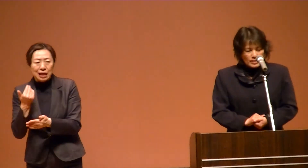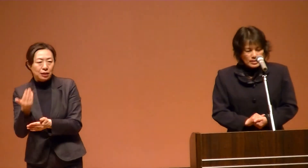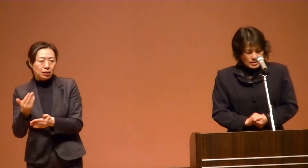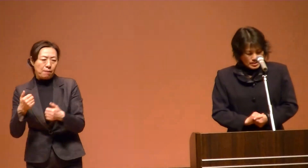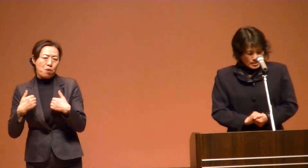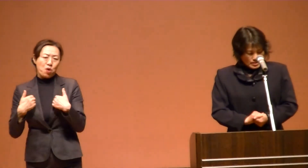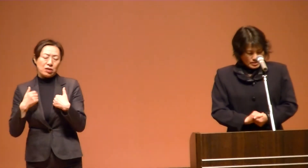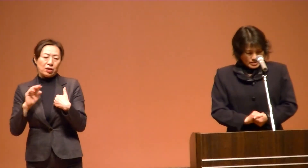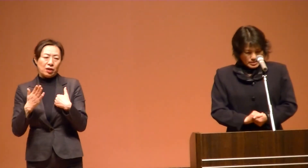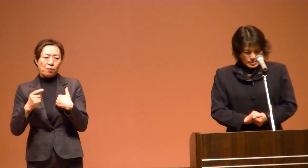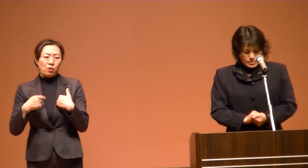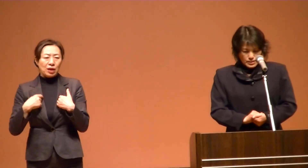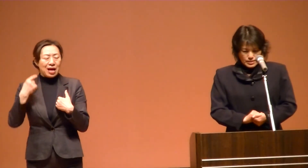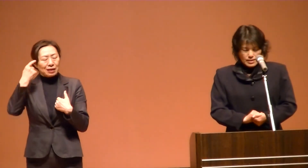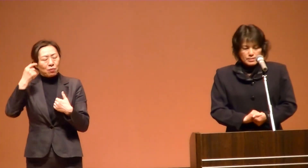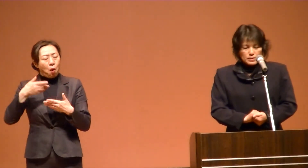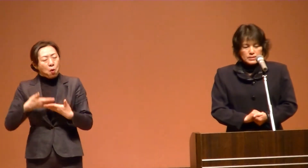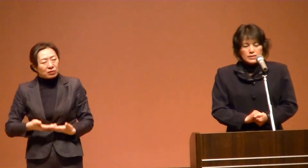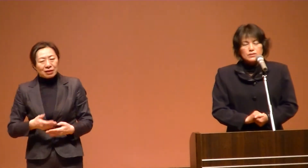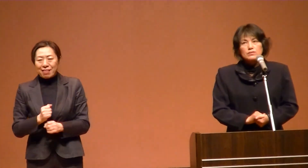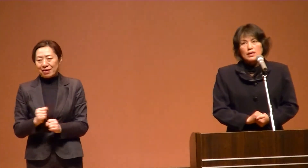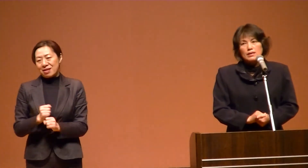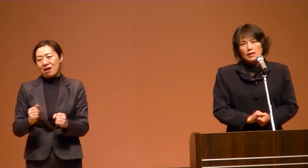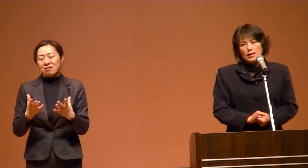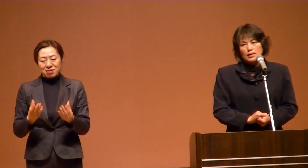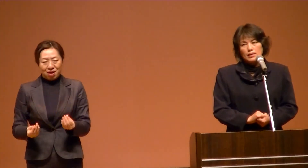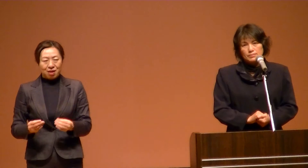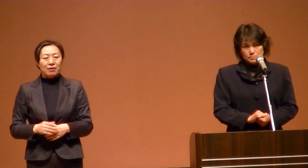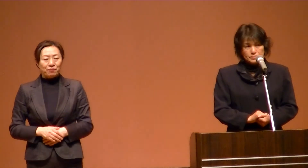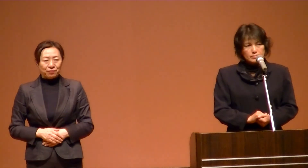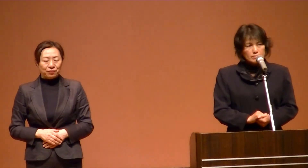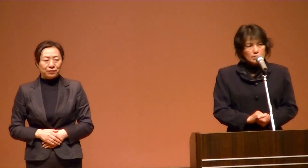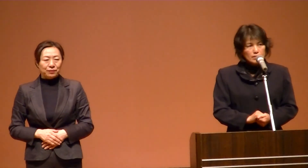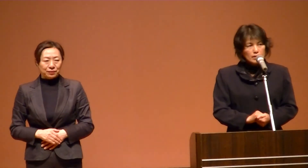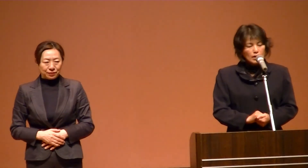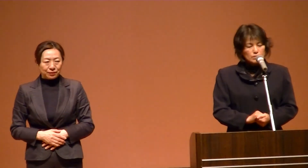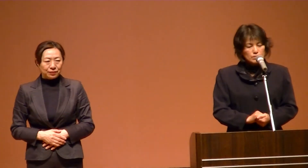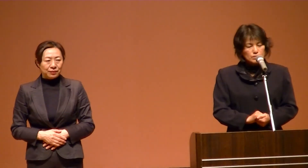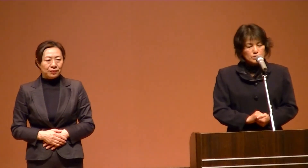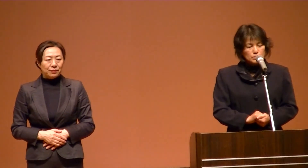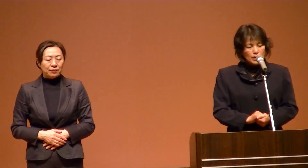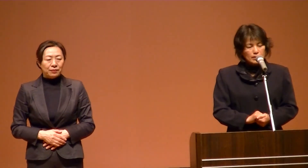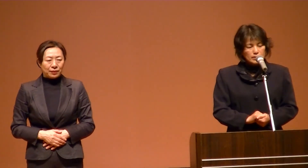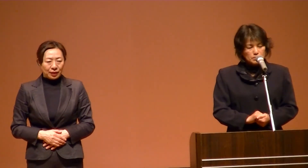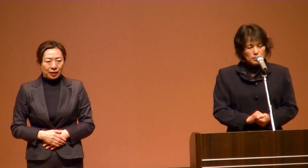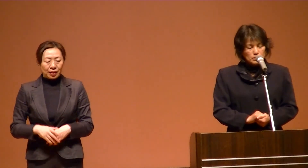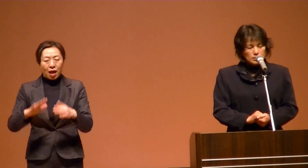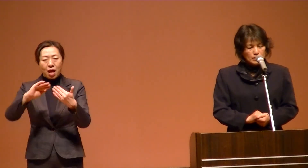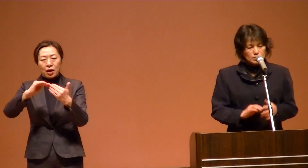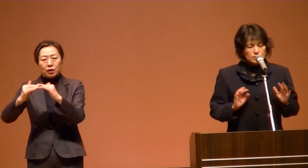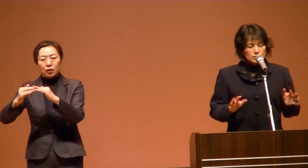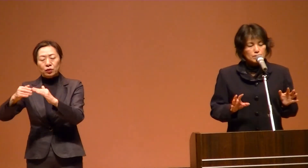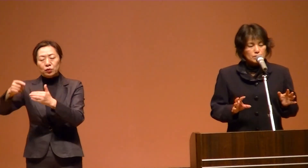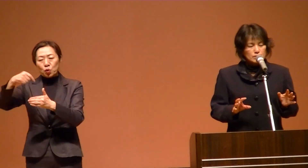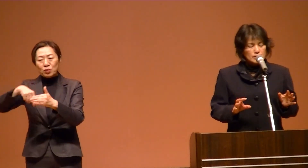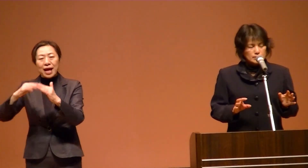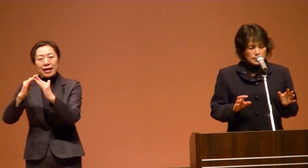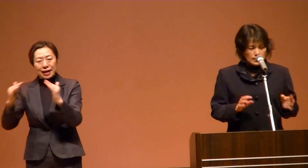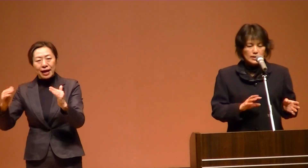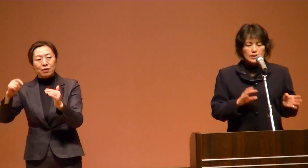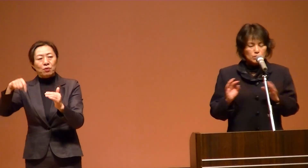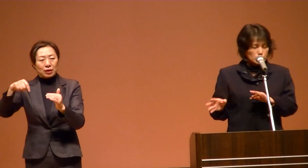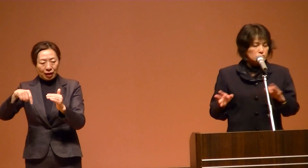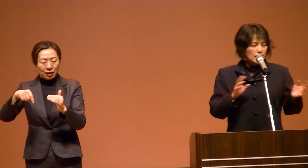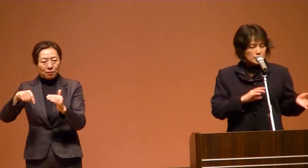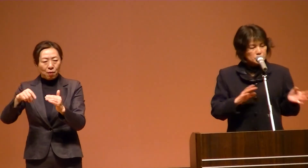ね。それで、まあ、日中であの町内会でもあの